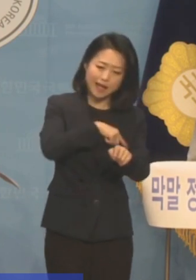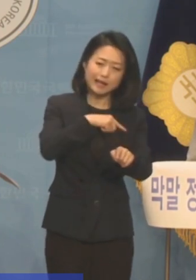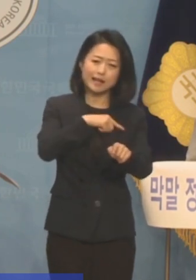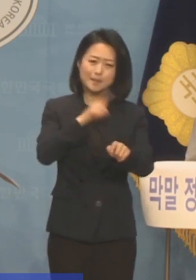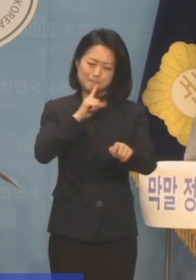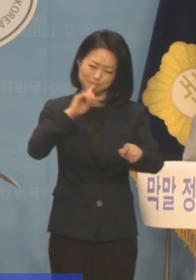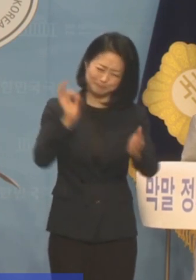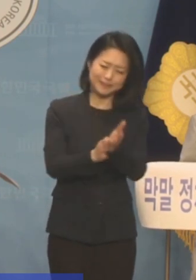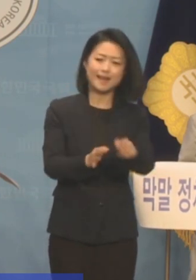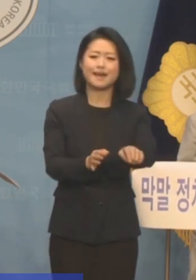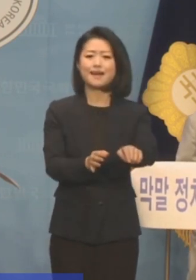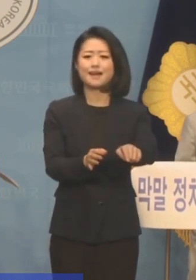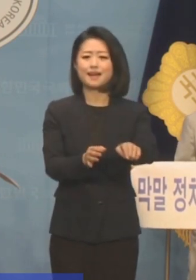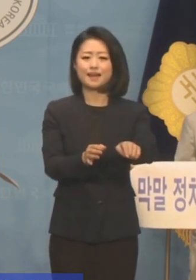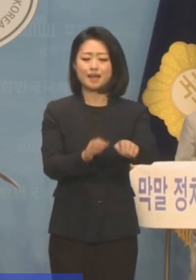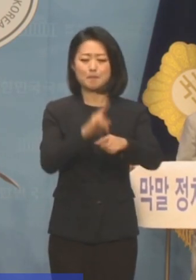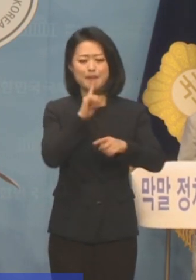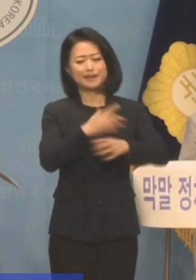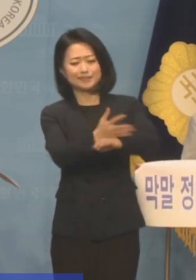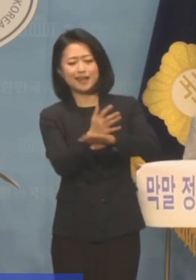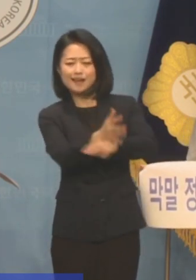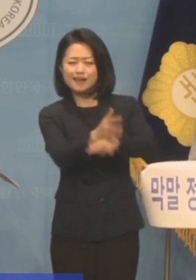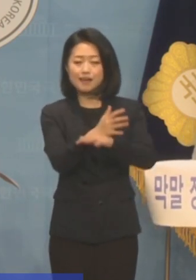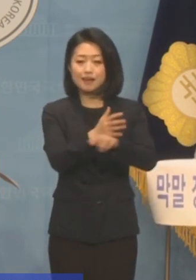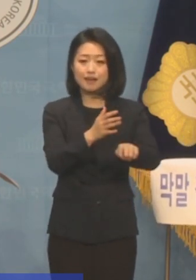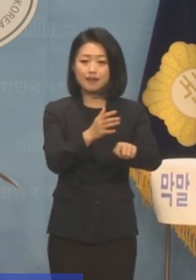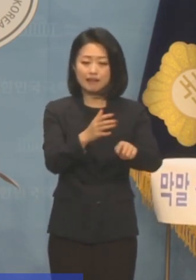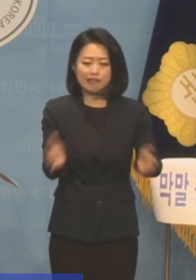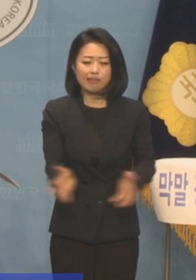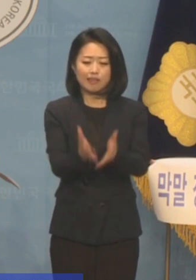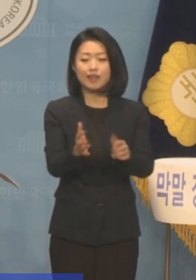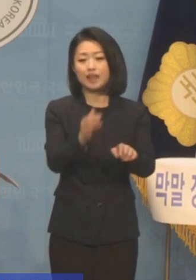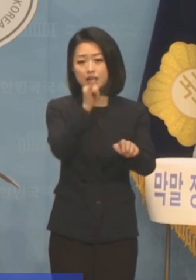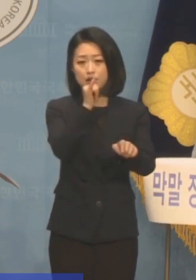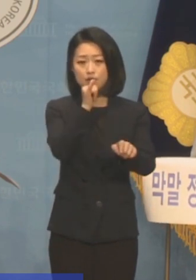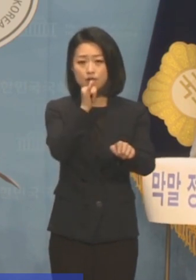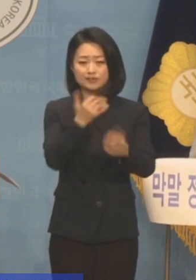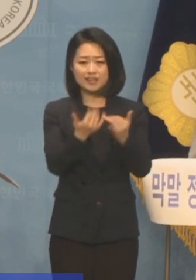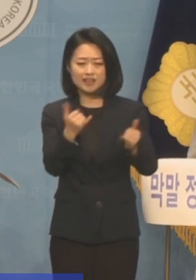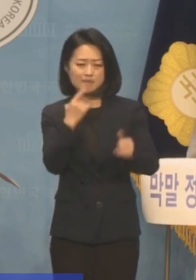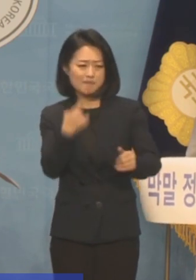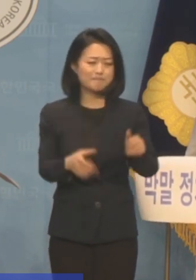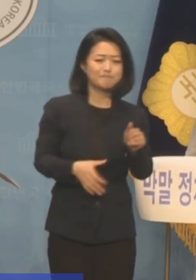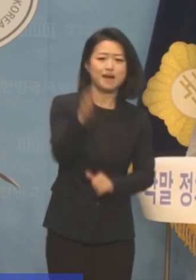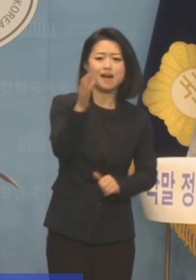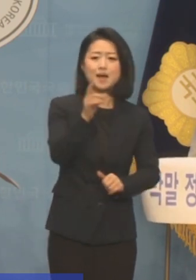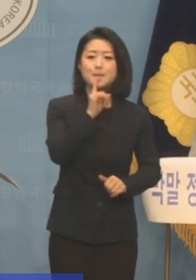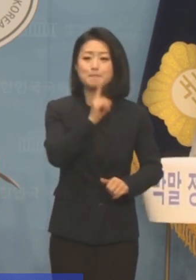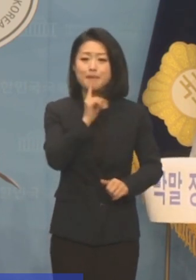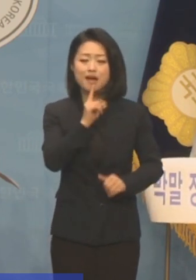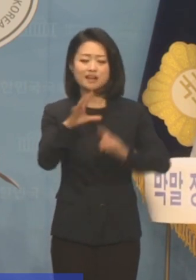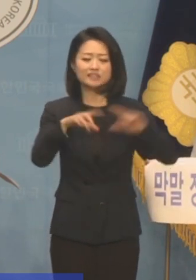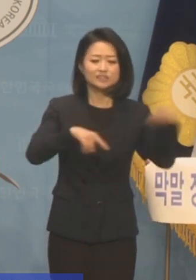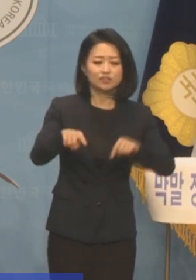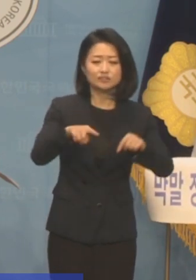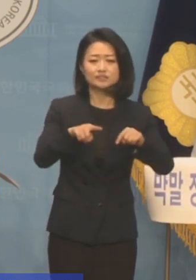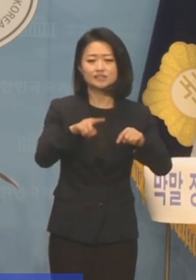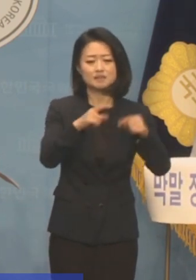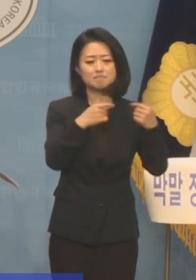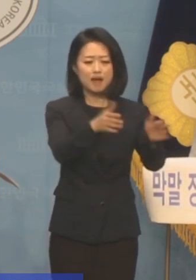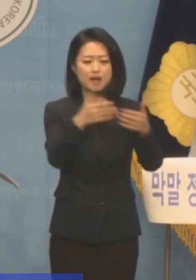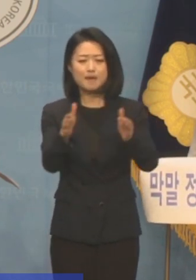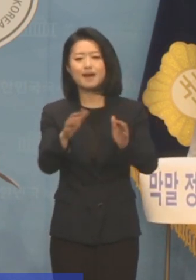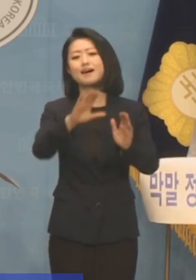저질스러운 말장난으로 대중의 감각을 자극하고 상대를 겁박하는 막말 리 난무한